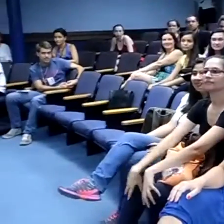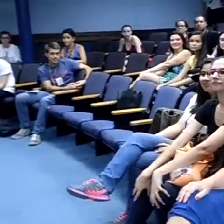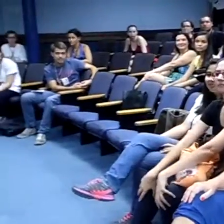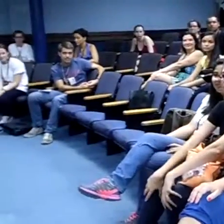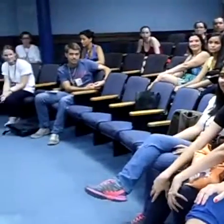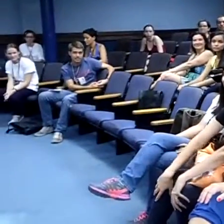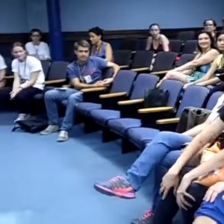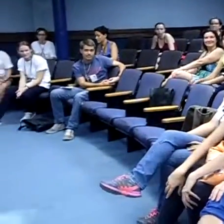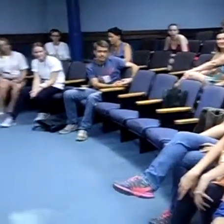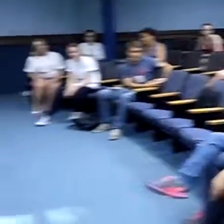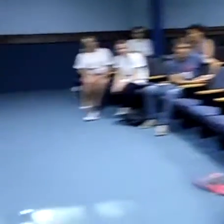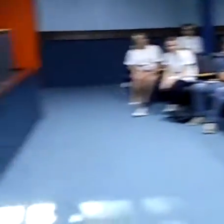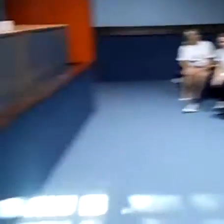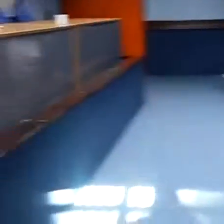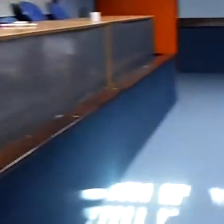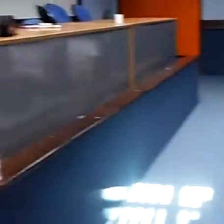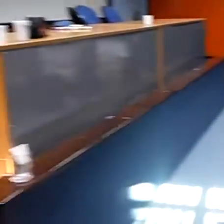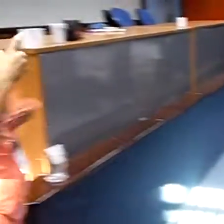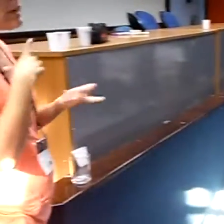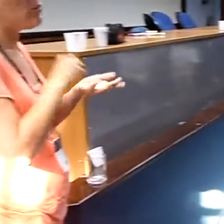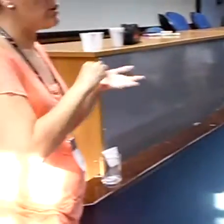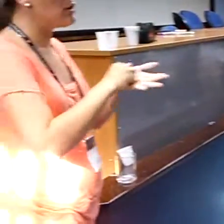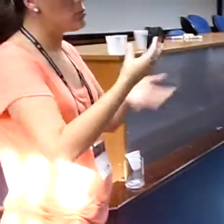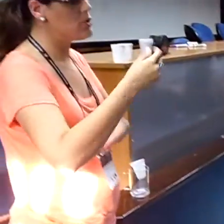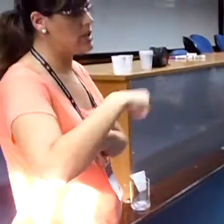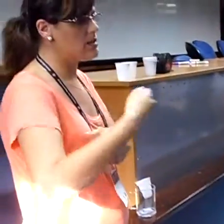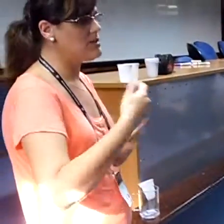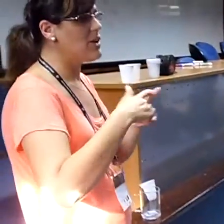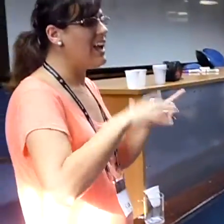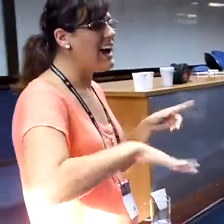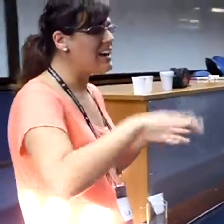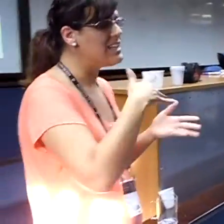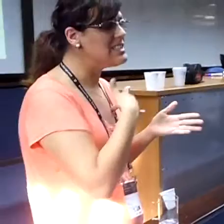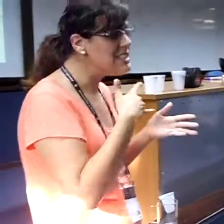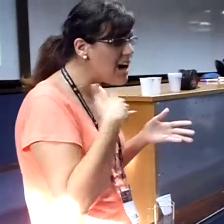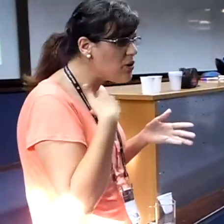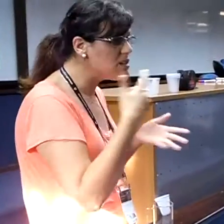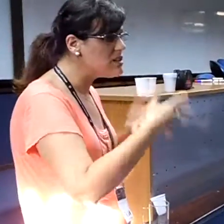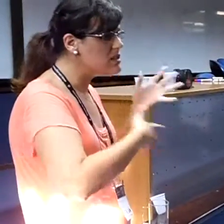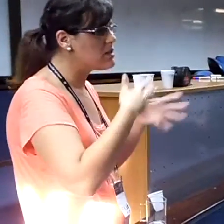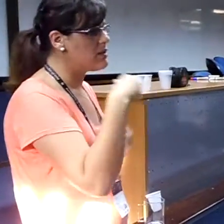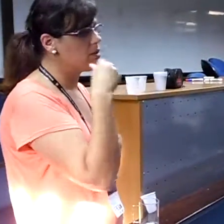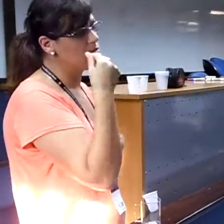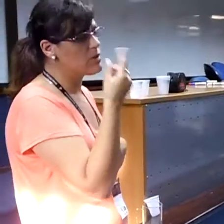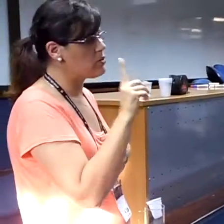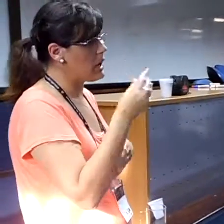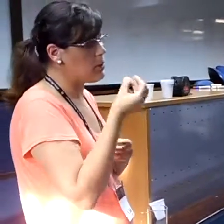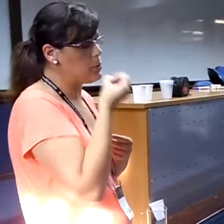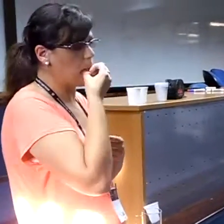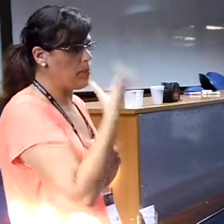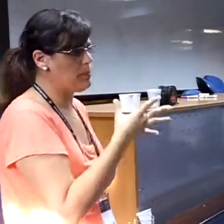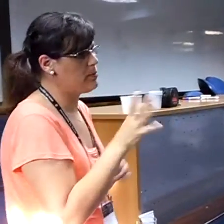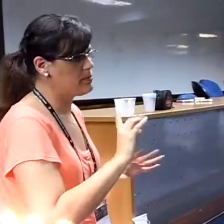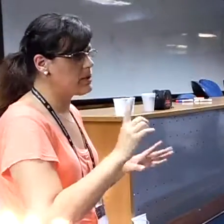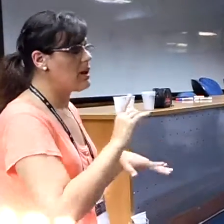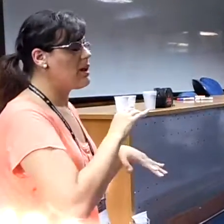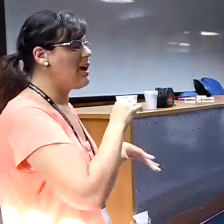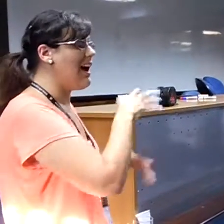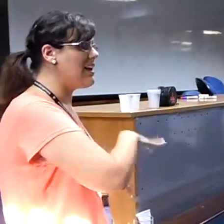Agora também, né, o surdo também, a gente precisa, tem muitos sinais que não existem, né, da área da